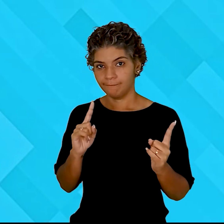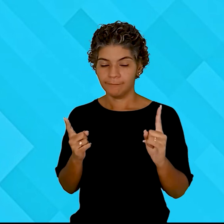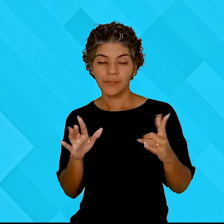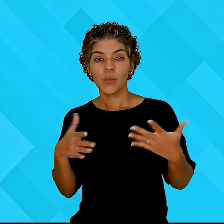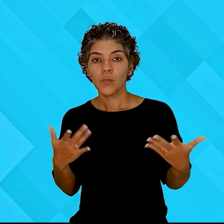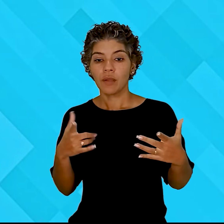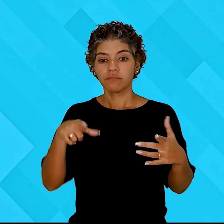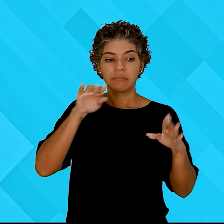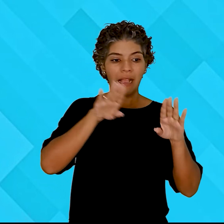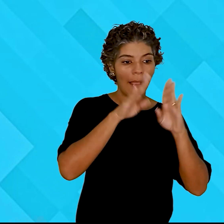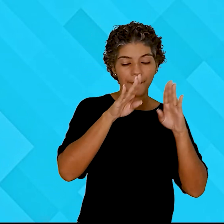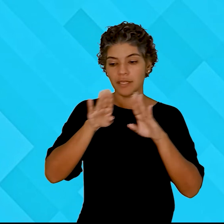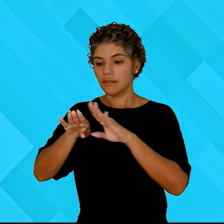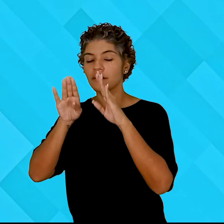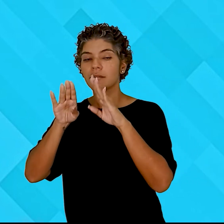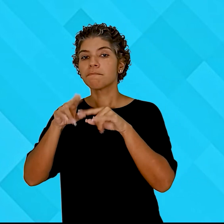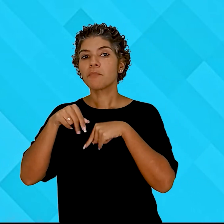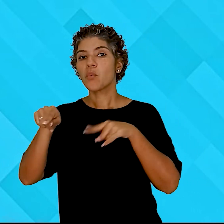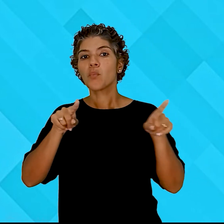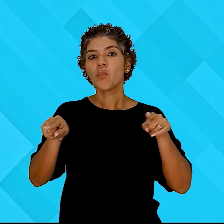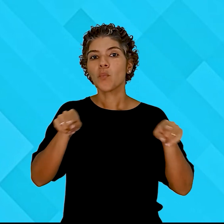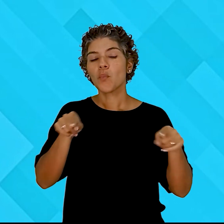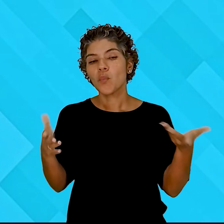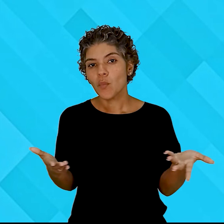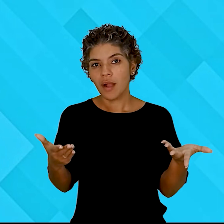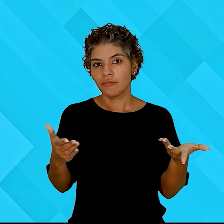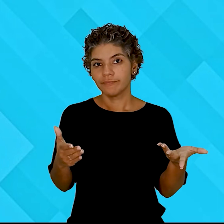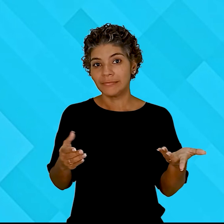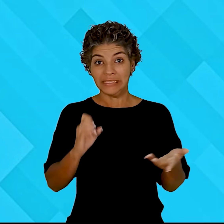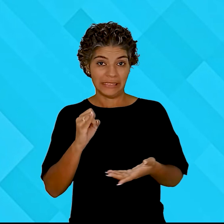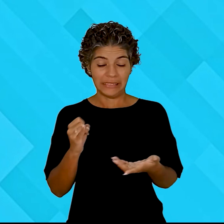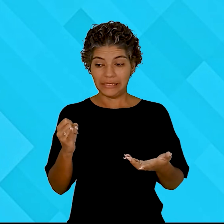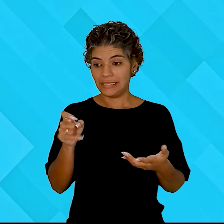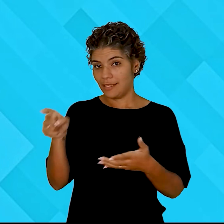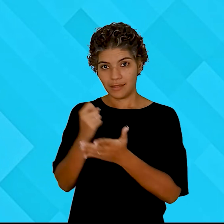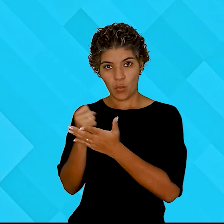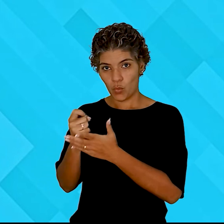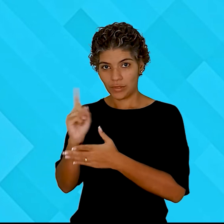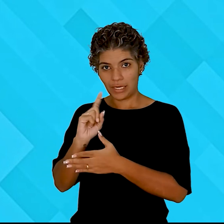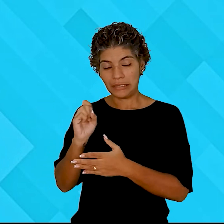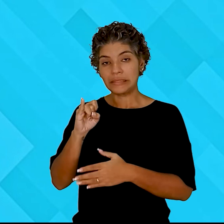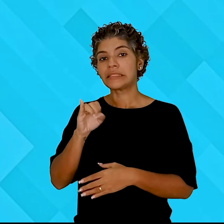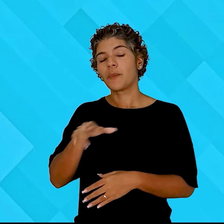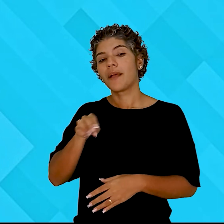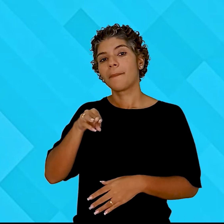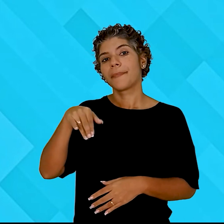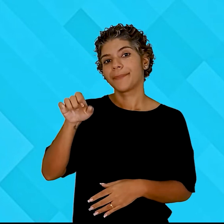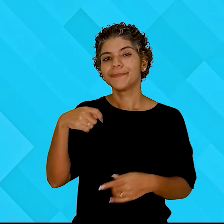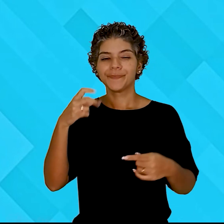que eu precisaria abrir o meu MEI para ser contratado. Então, a gente tem que olhar esses dois cenários. Obviamente, eles se